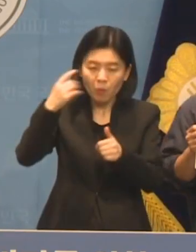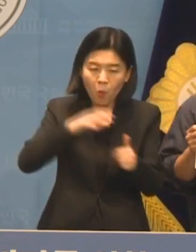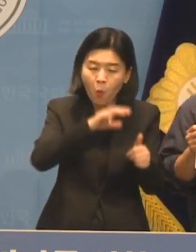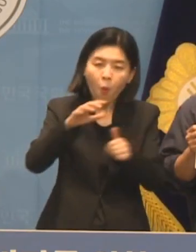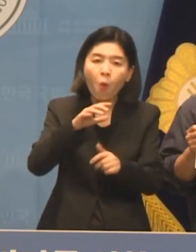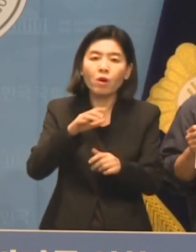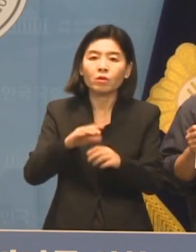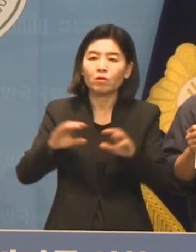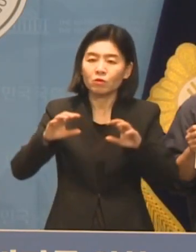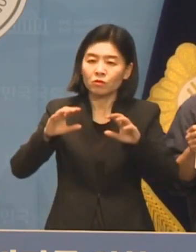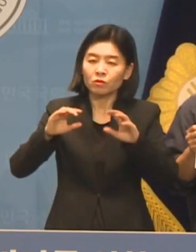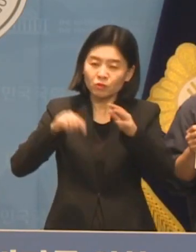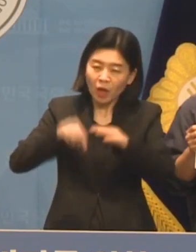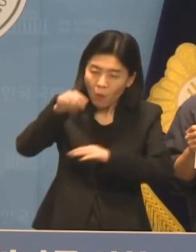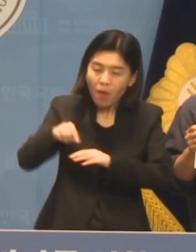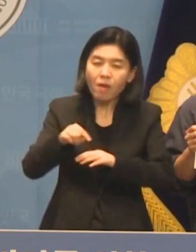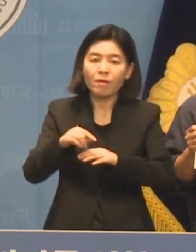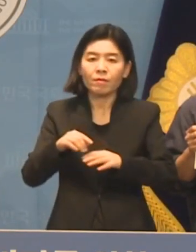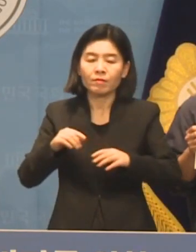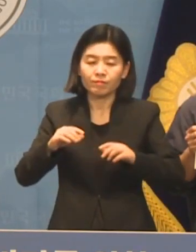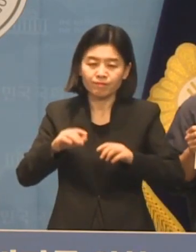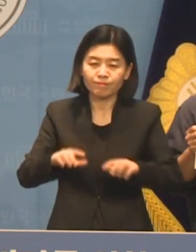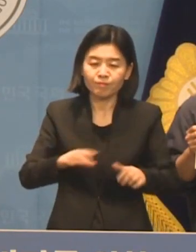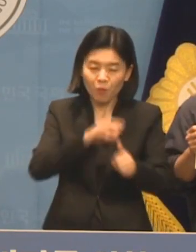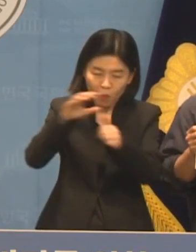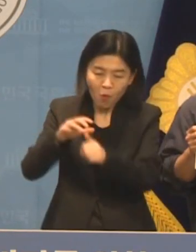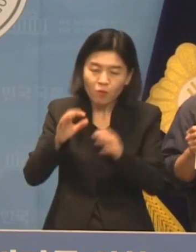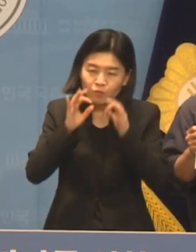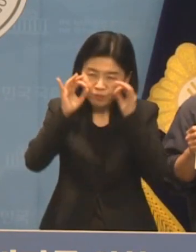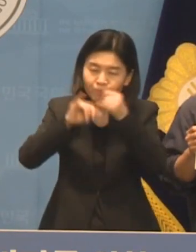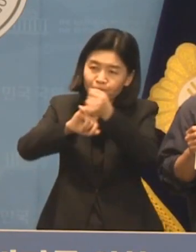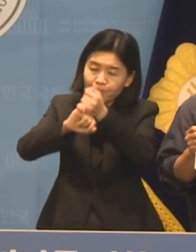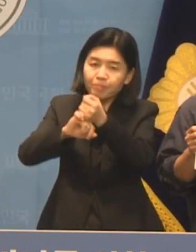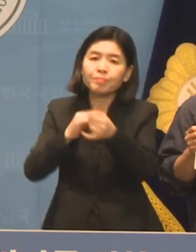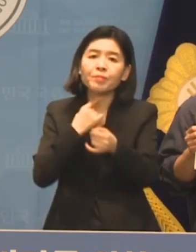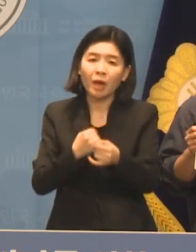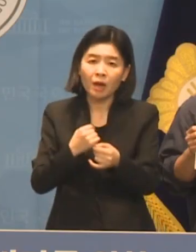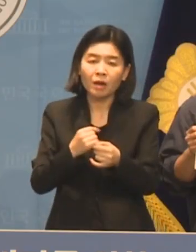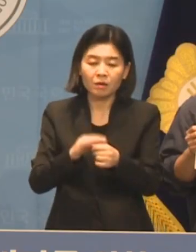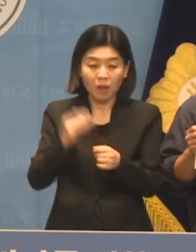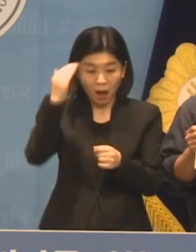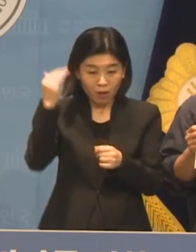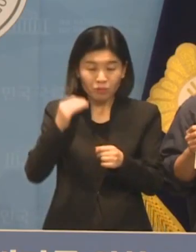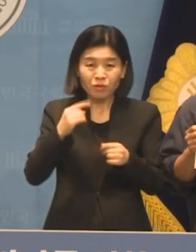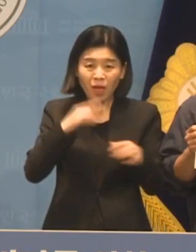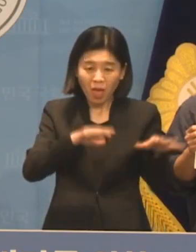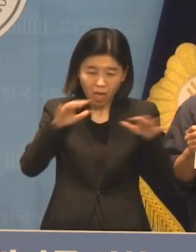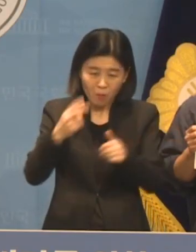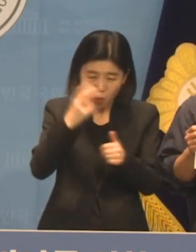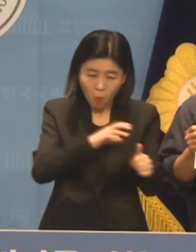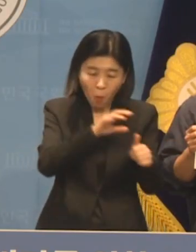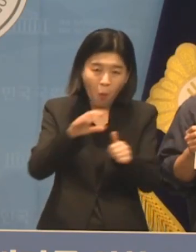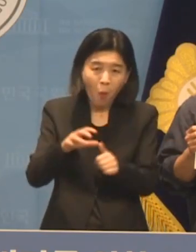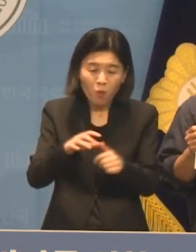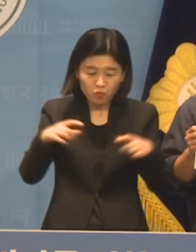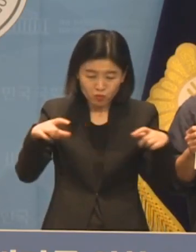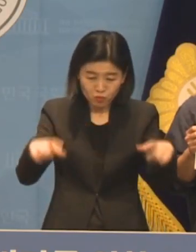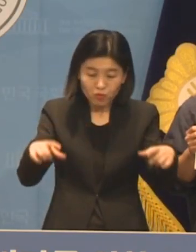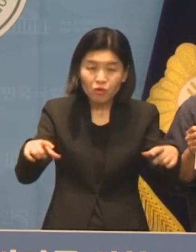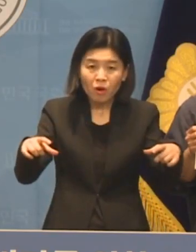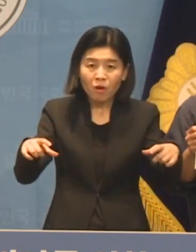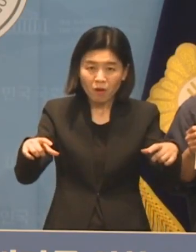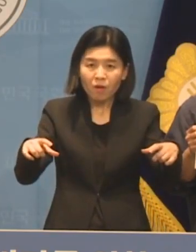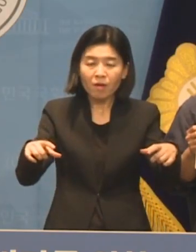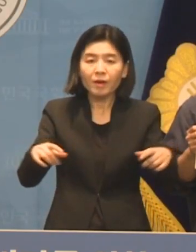역할을 다하기로 국제사회에 약속했습니다. 그러나 우리나라 해양보호구역 지정 규모는 우리나라 해양관할권,